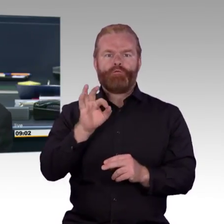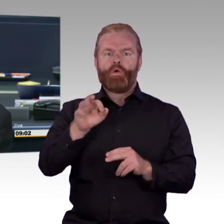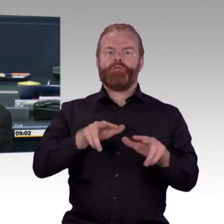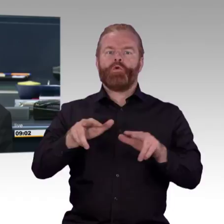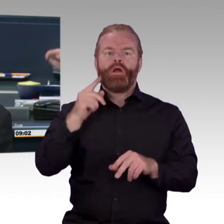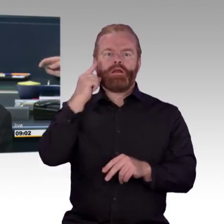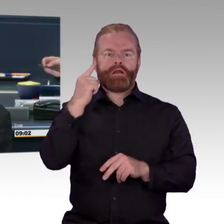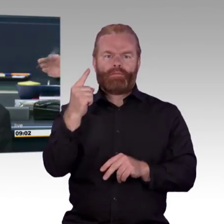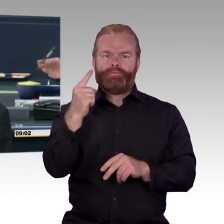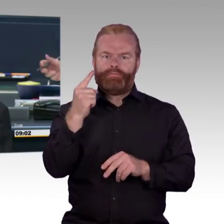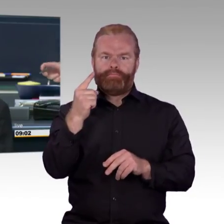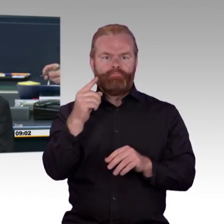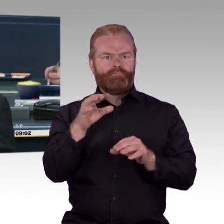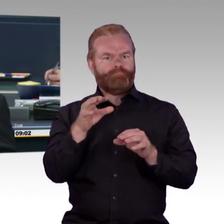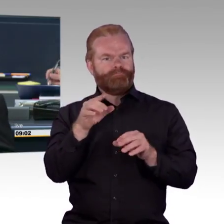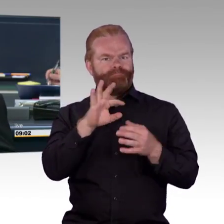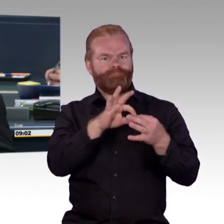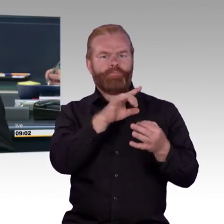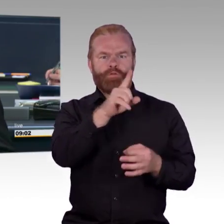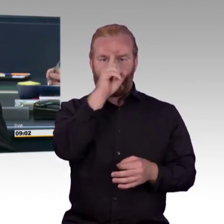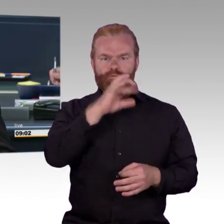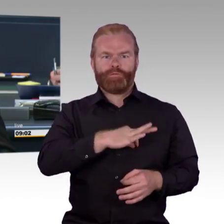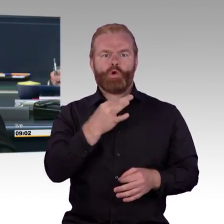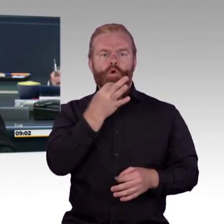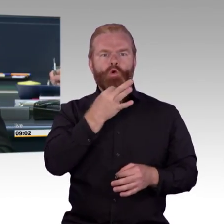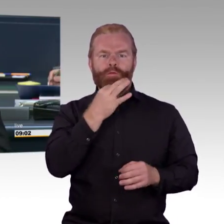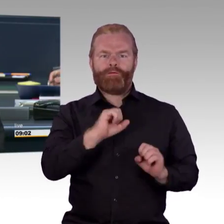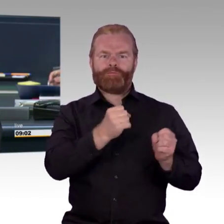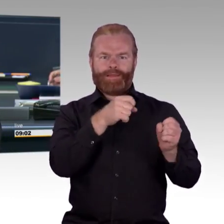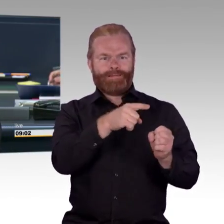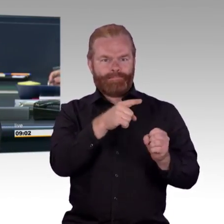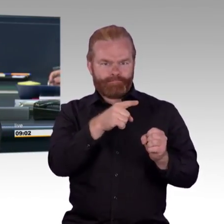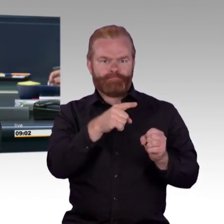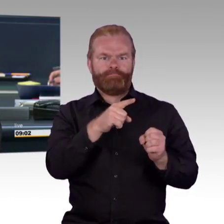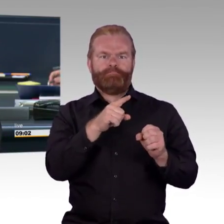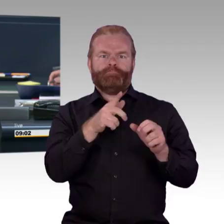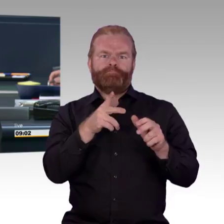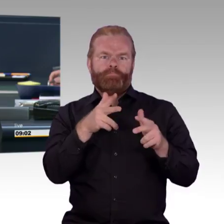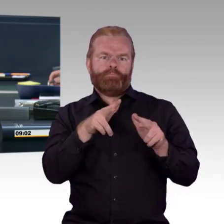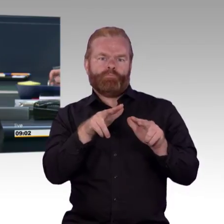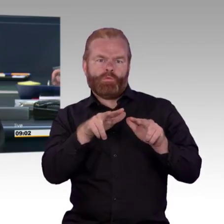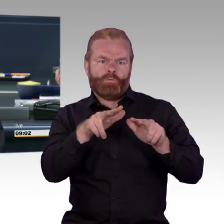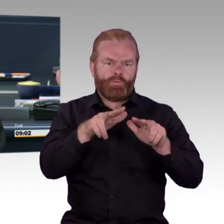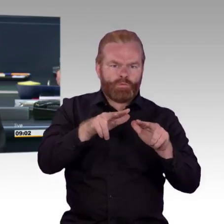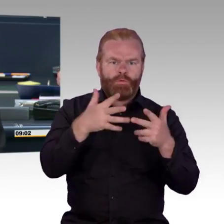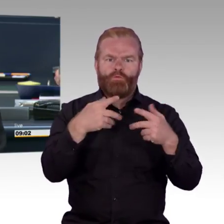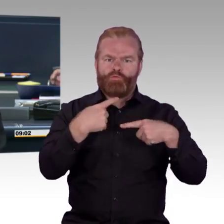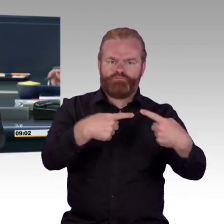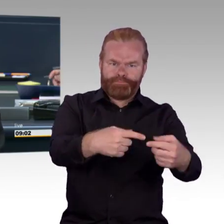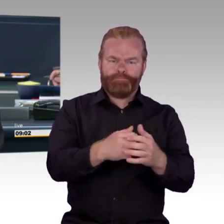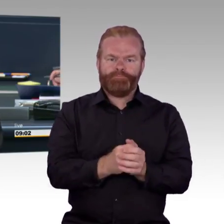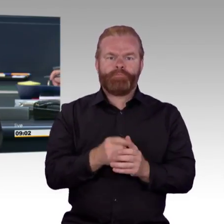Mitglied des Verwaltungsrats zu berufen. Die Fraktion der SPD benennt für dieses Gremium die Kollegin Dr. Daniela de Ridder